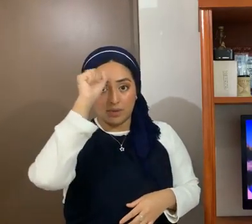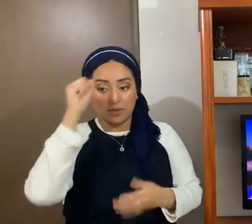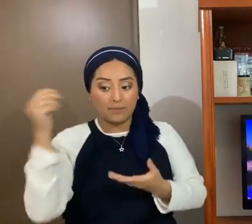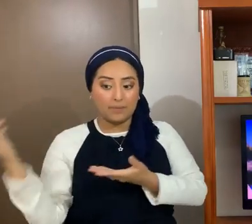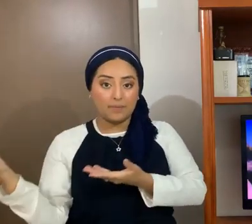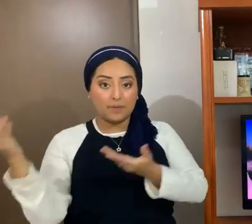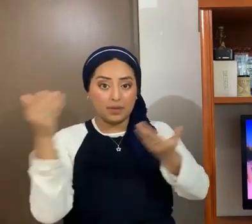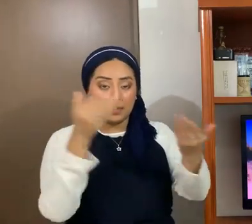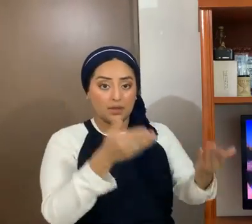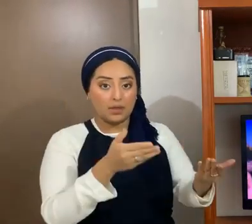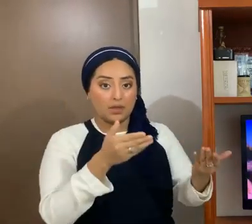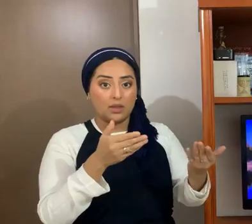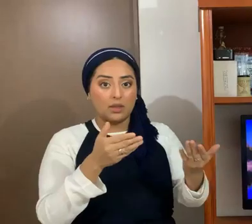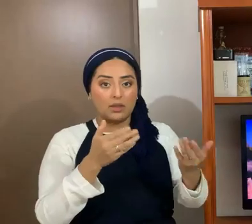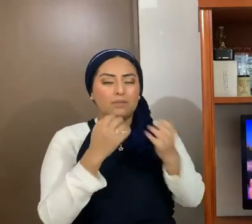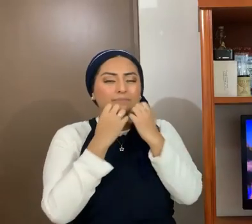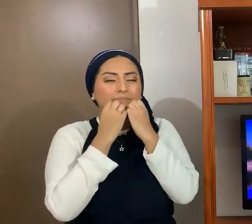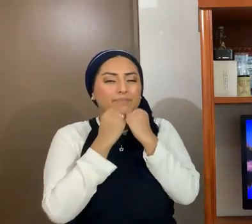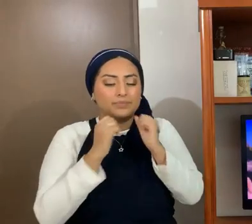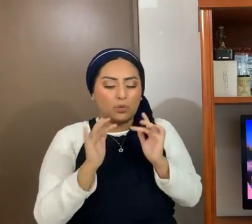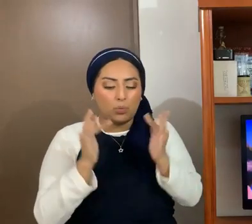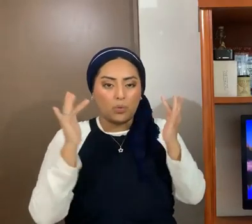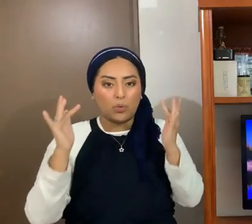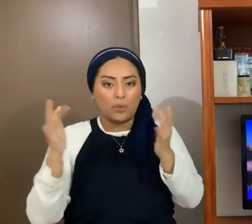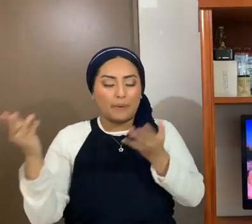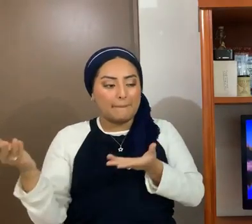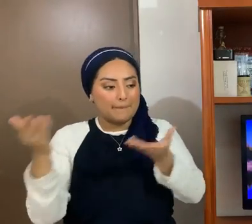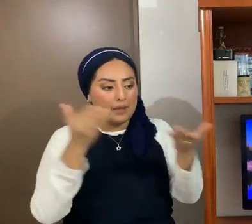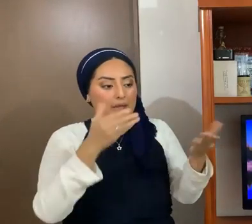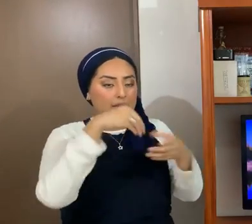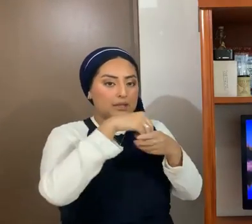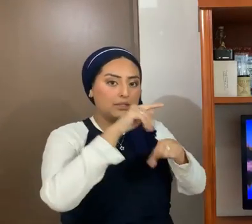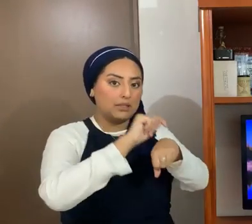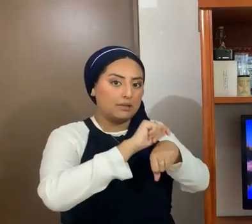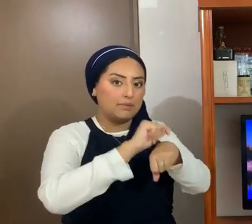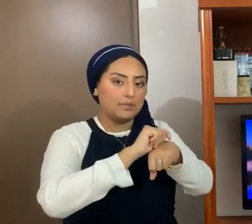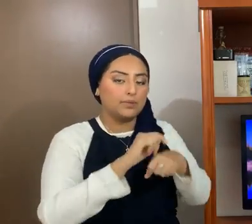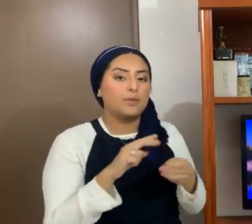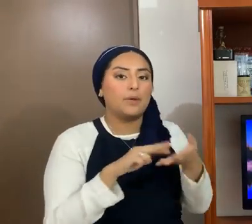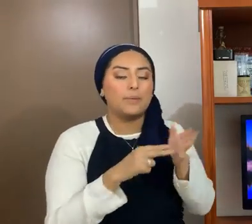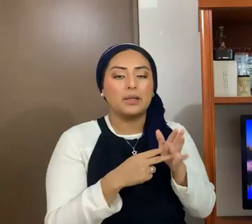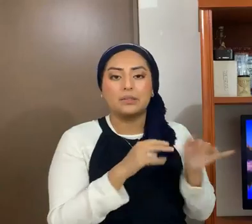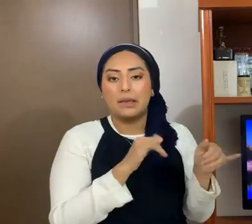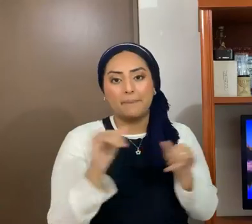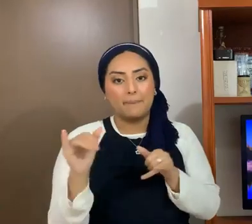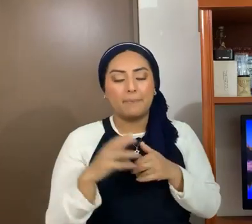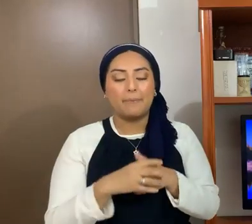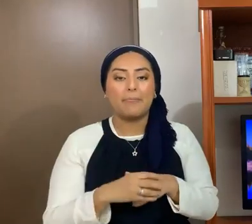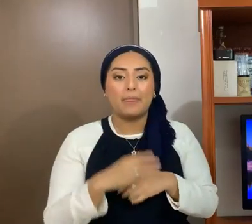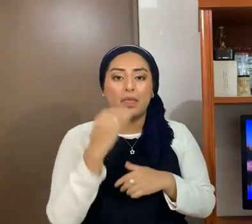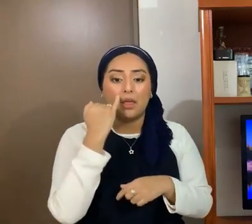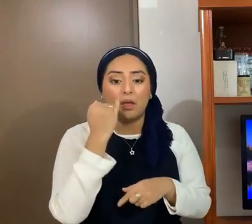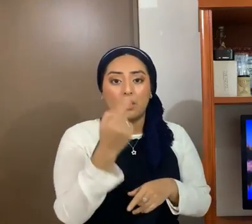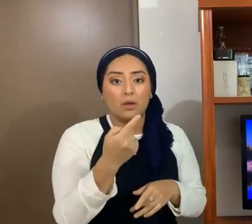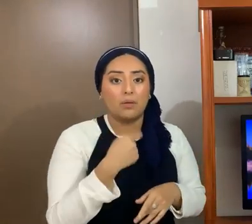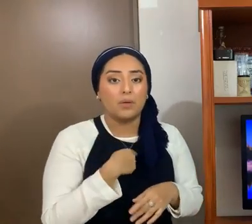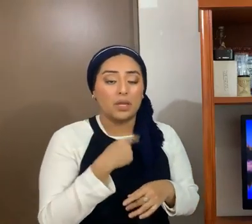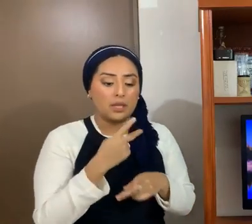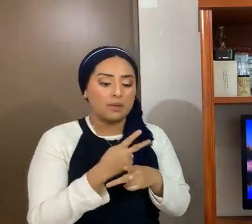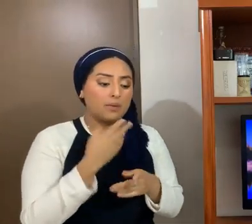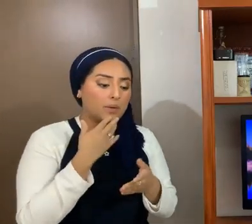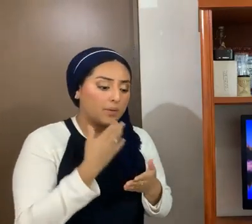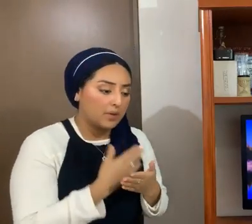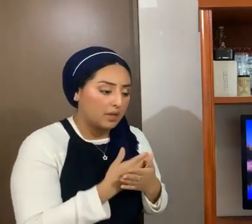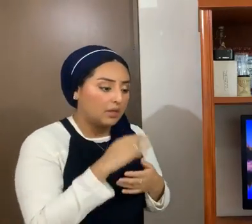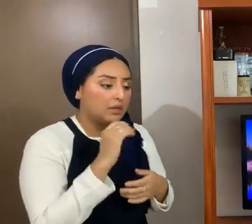metió los tesoros del rey David, lo que dedicó el rey David, al templo. Eso se refiere a lo mismo. Si nosotros guardamos bien